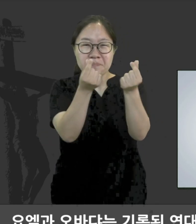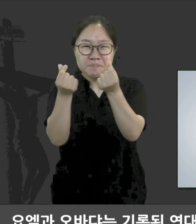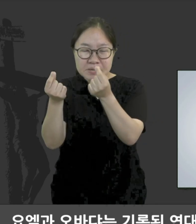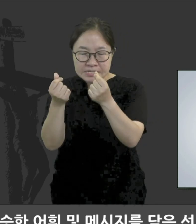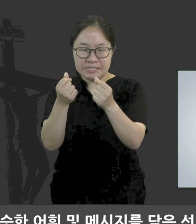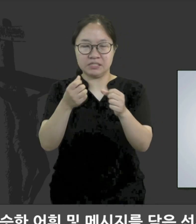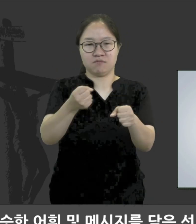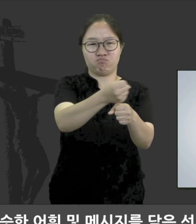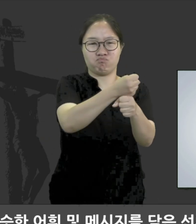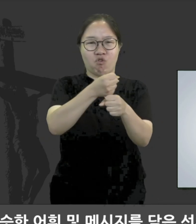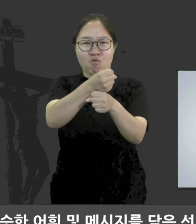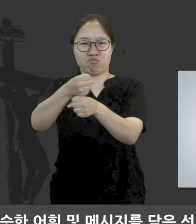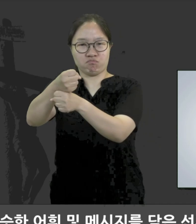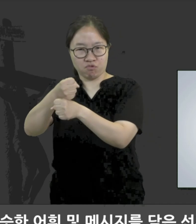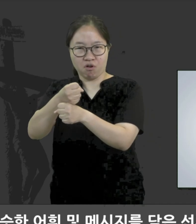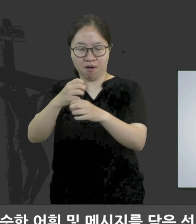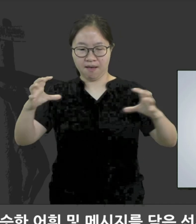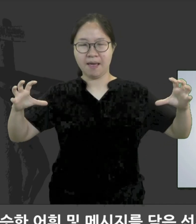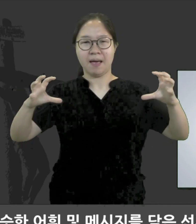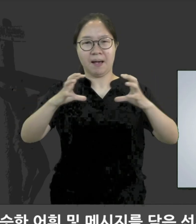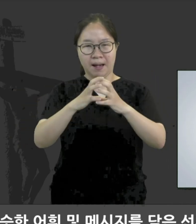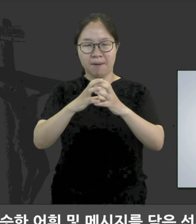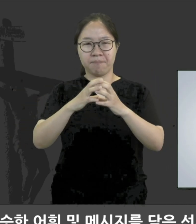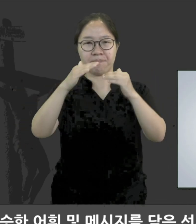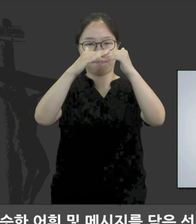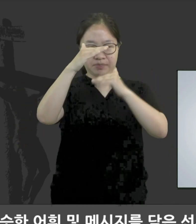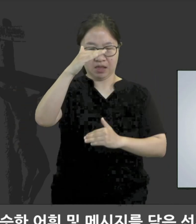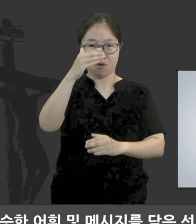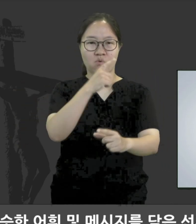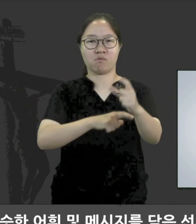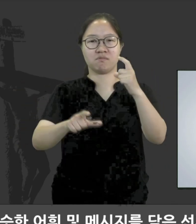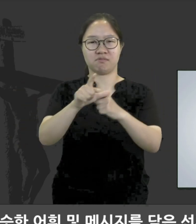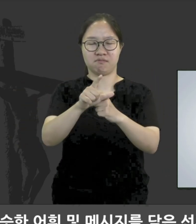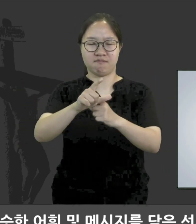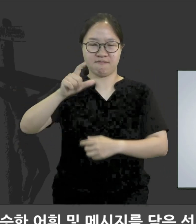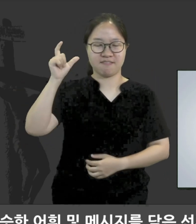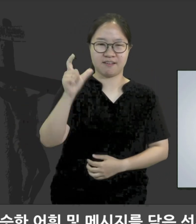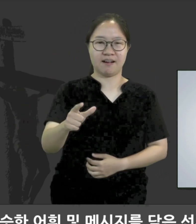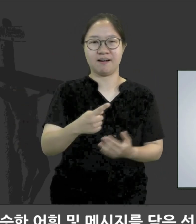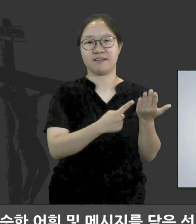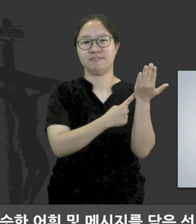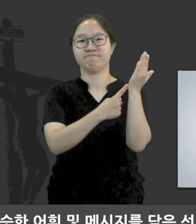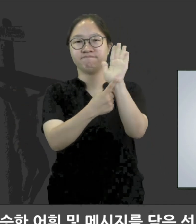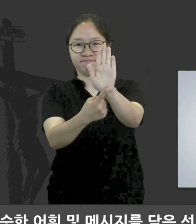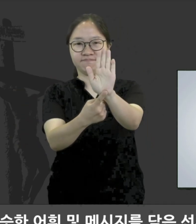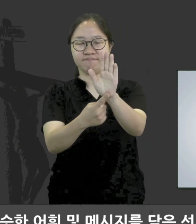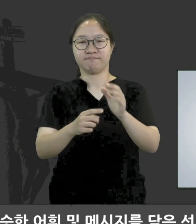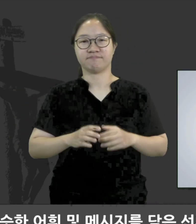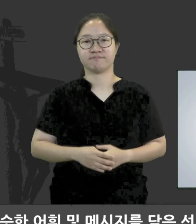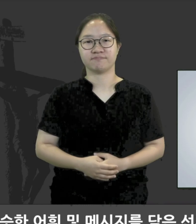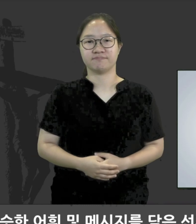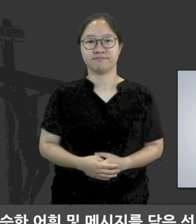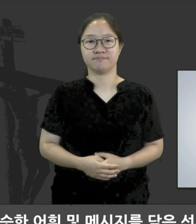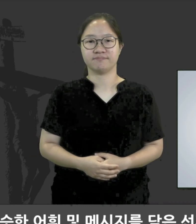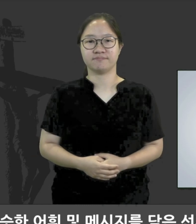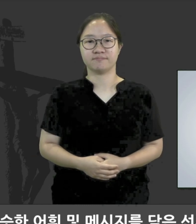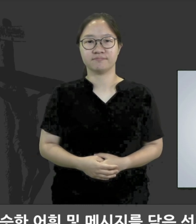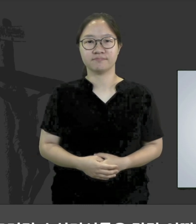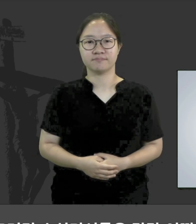추측되지만 비슷한 어휘 및 메시지를 담은 선지서와 나란히 배열하여 그 메시지를 강화시키게